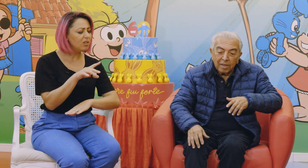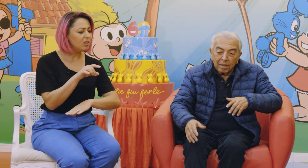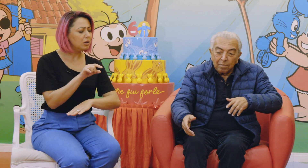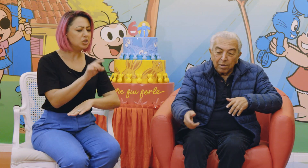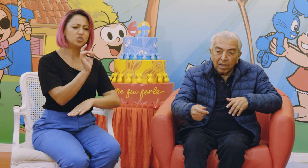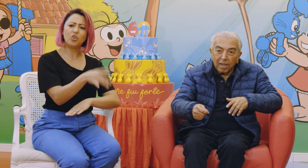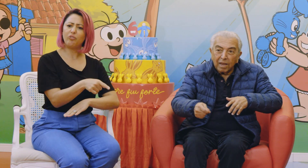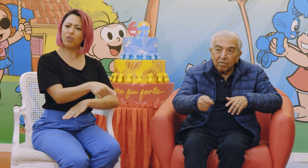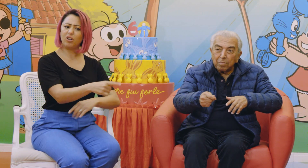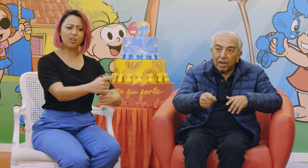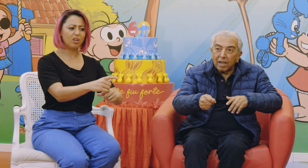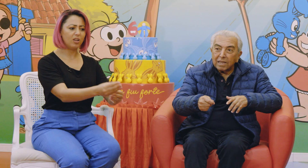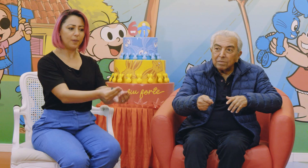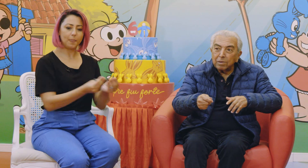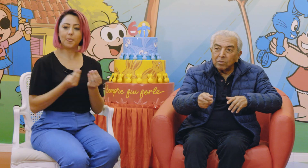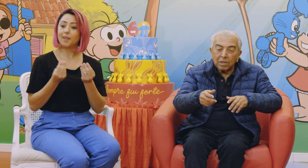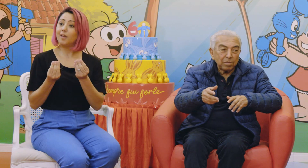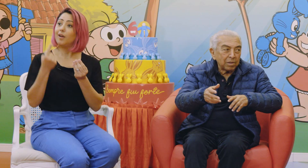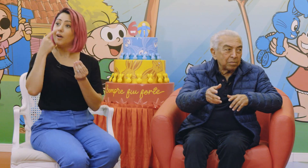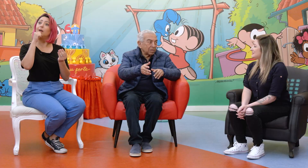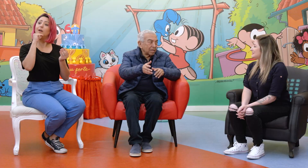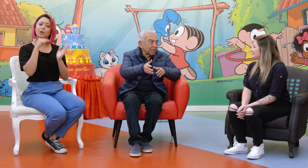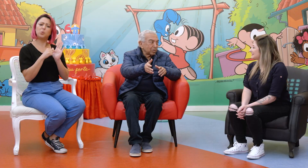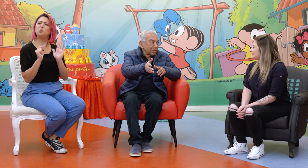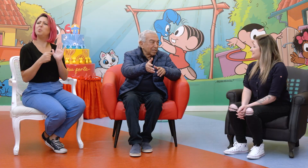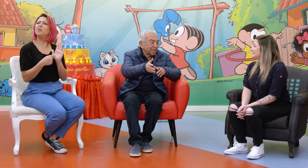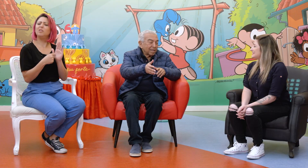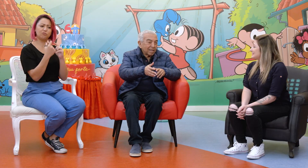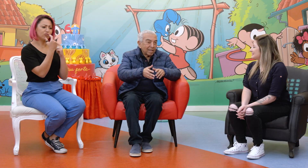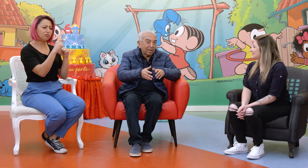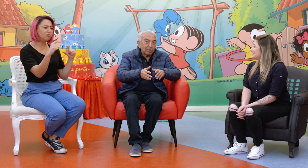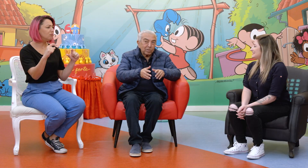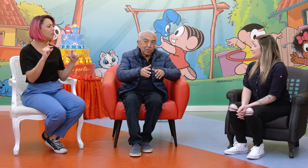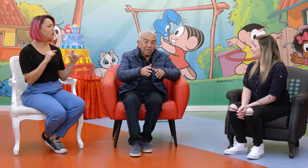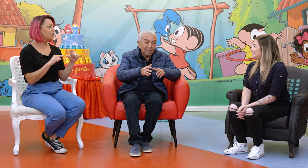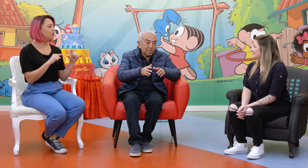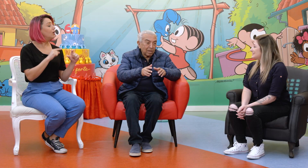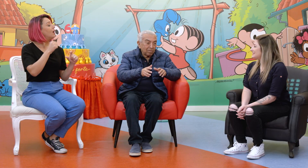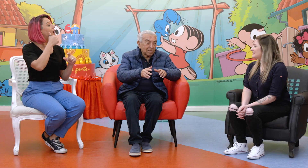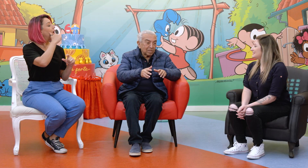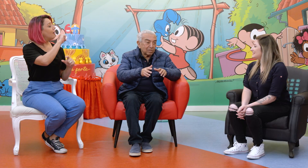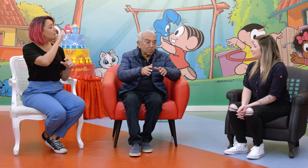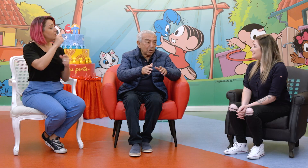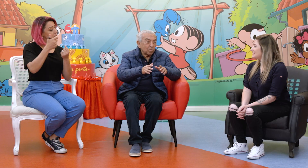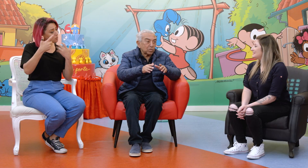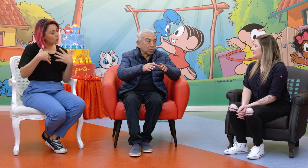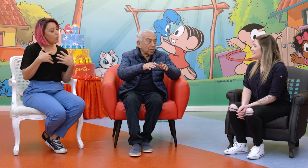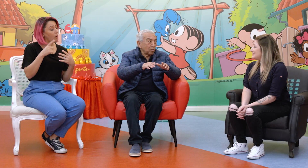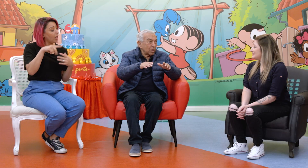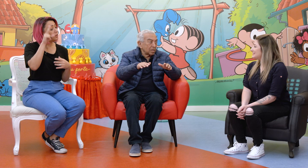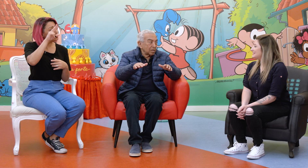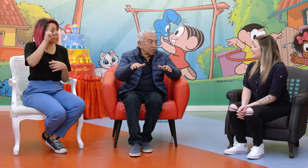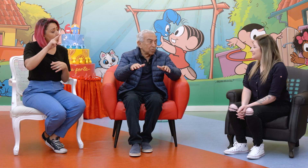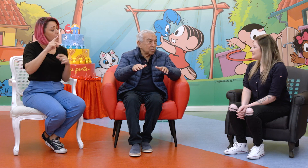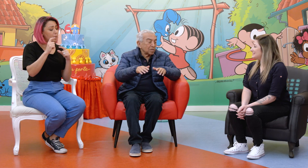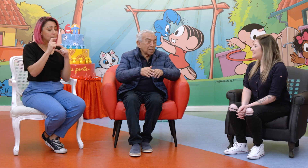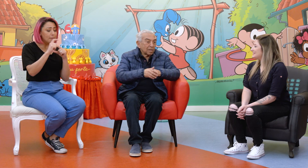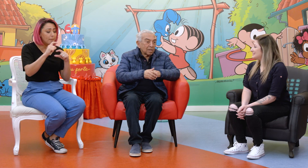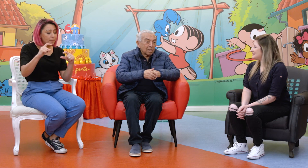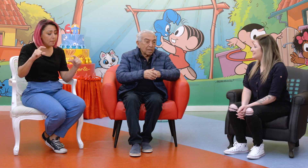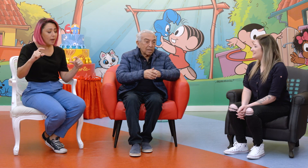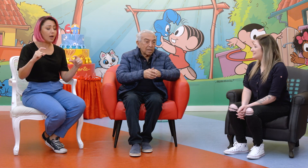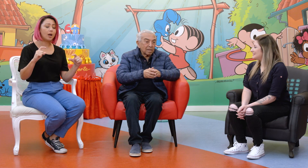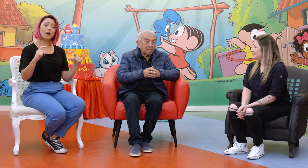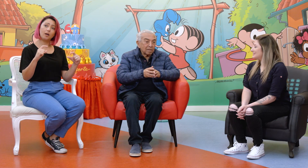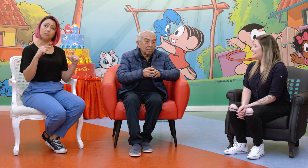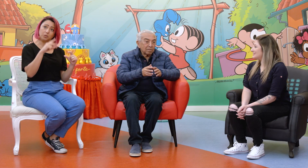fora, peguei, levei para casa, perguntei para minha mãe, o que é isso daqui? Eu falei, isso é revista de história, com história em quadrinhos.